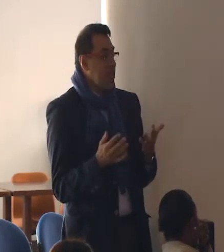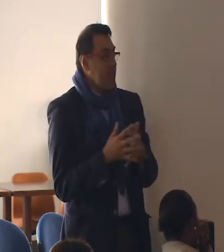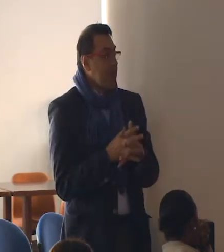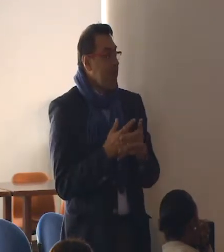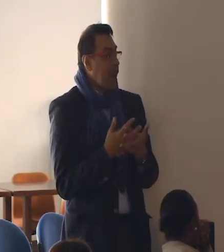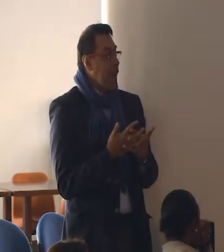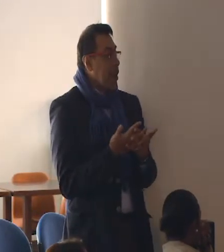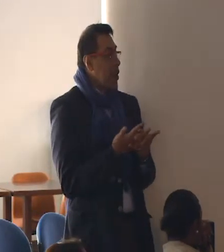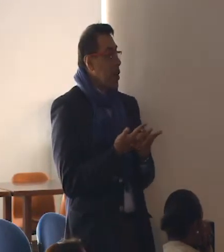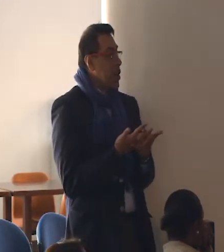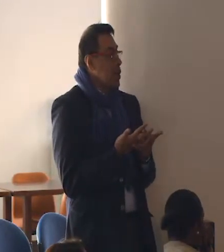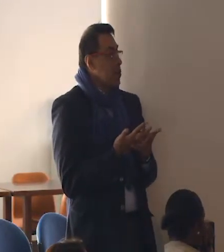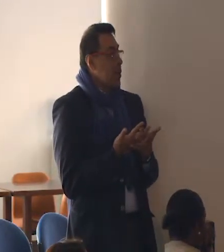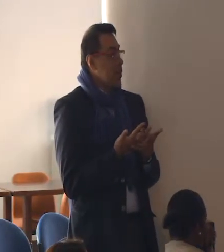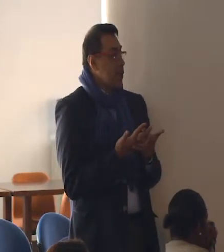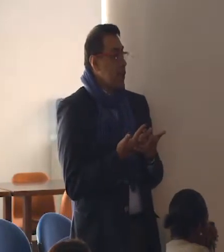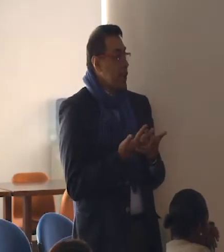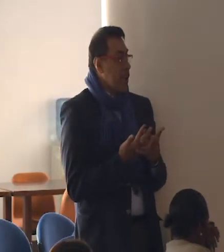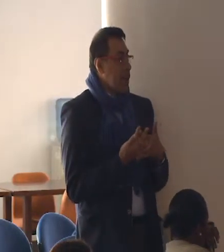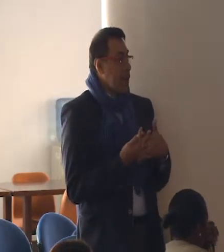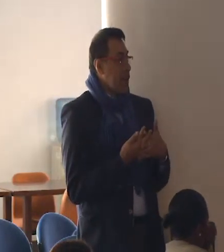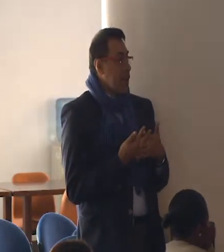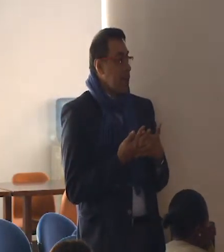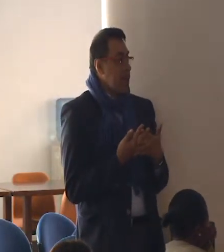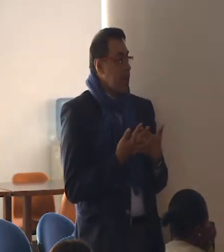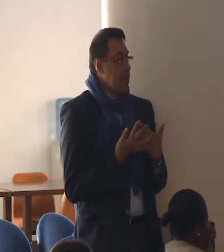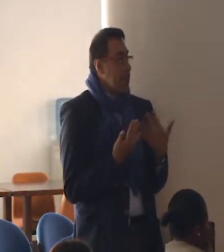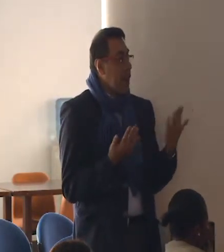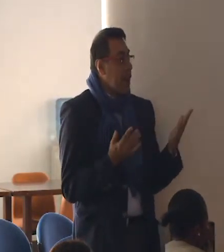La idea fundamental